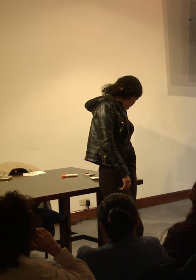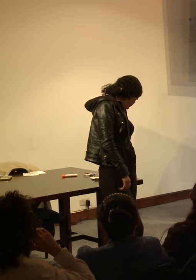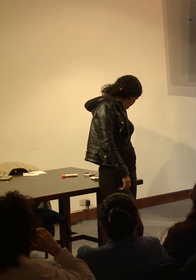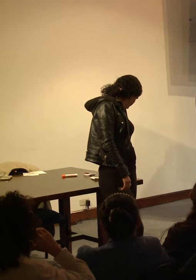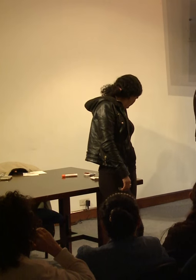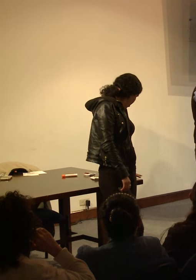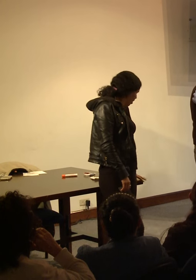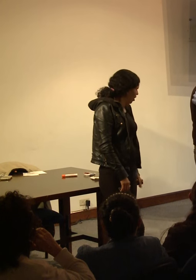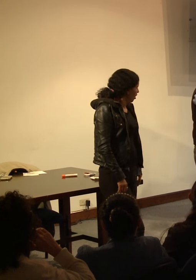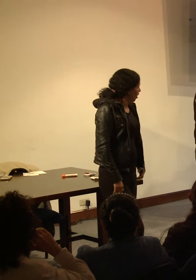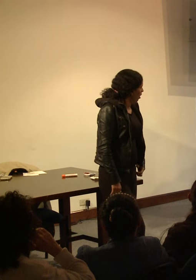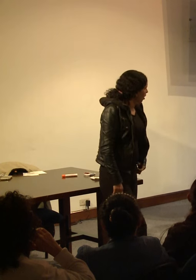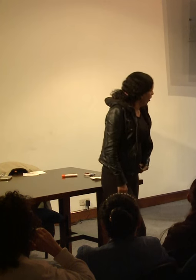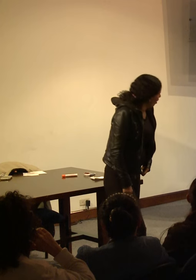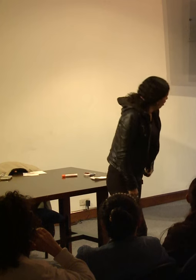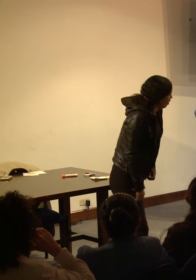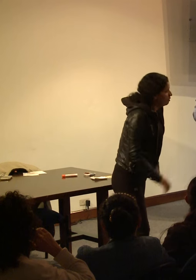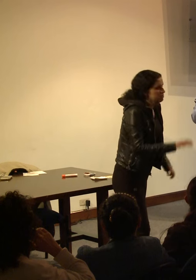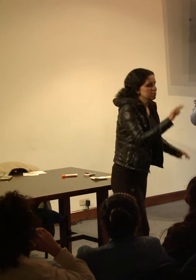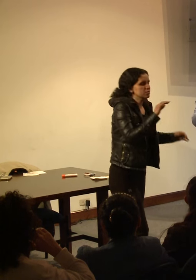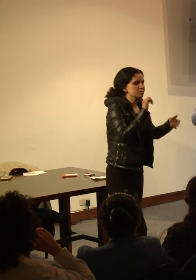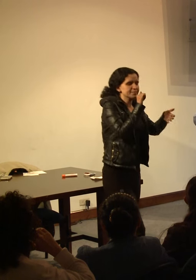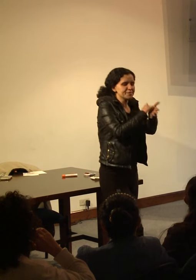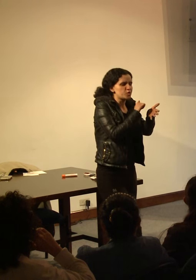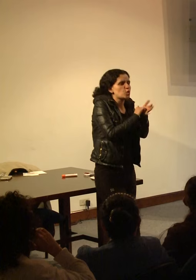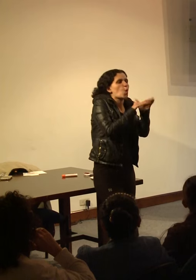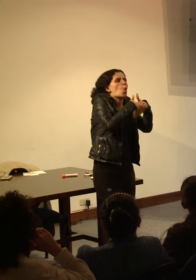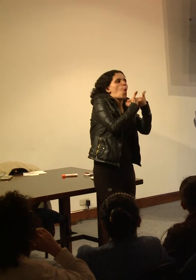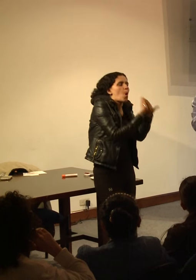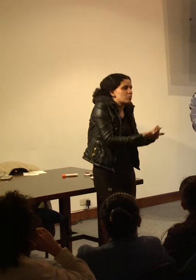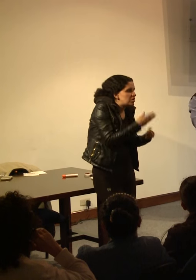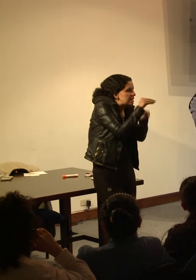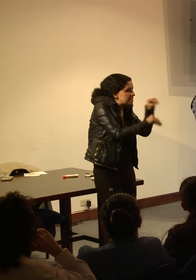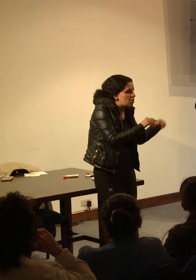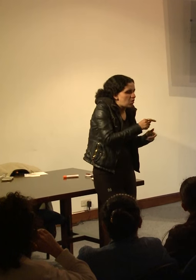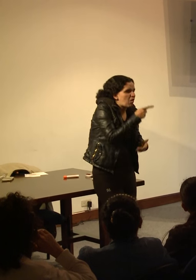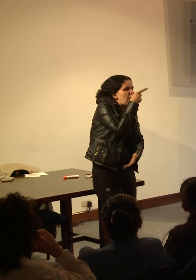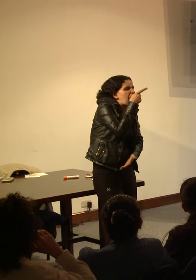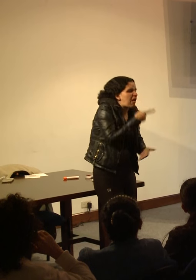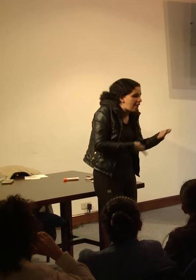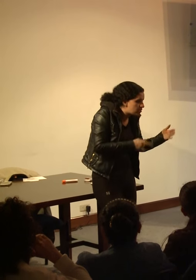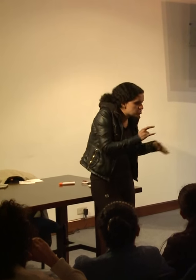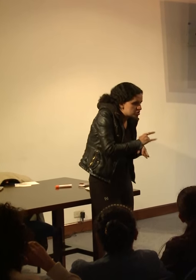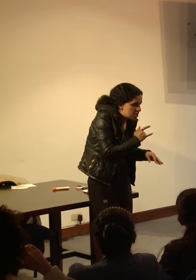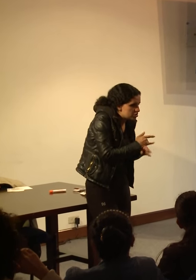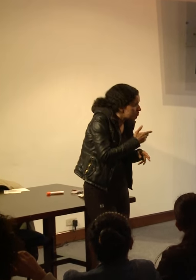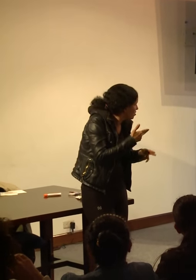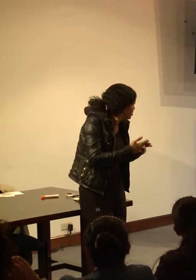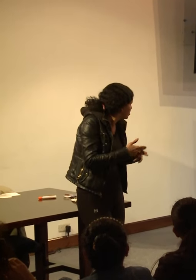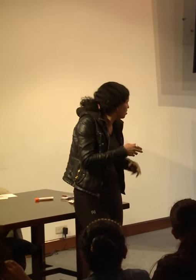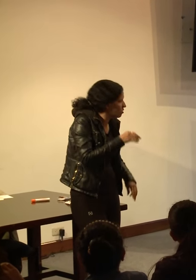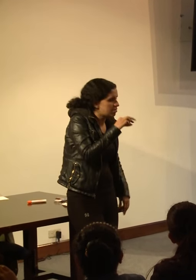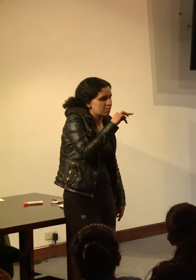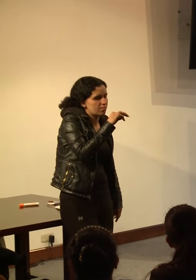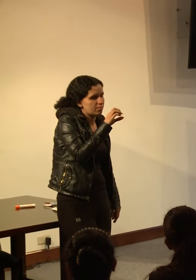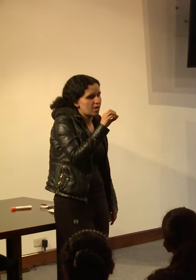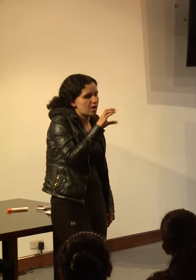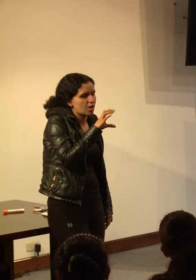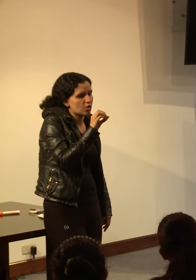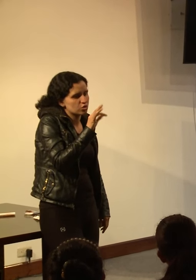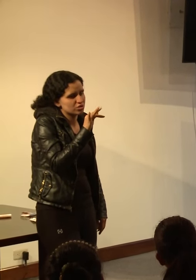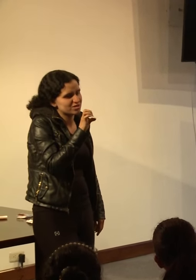material es todo. Ese nivel, que lo vamos a llamar el primer nivel de esto, se llama el nivel matérico-técnico, es decir, de los materiales y la